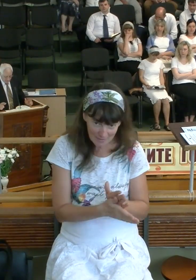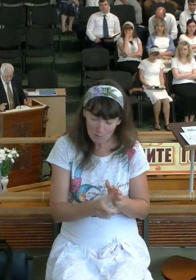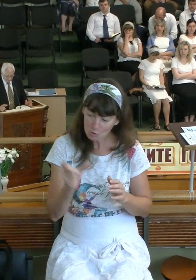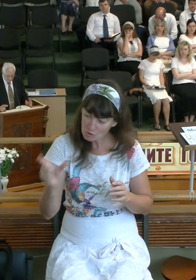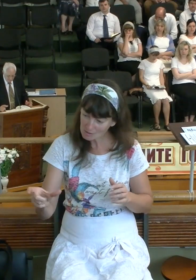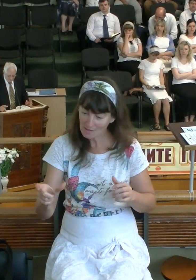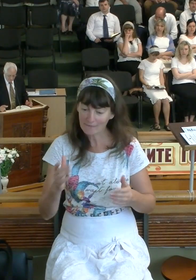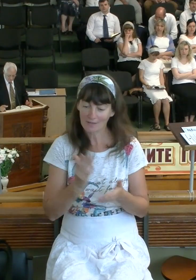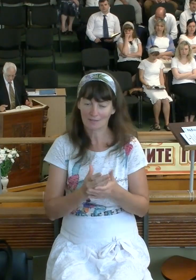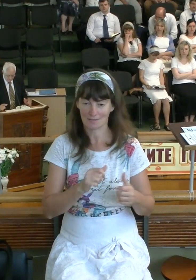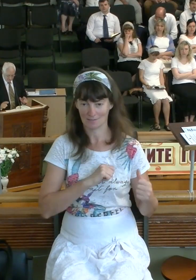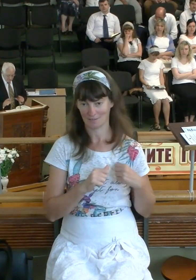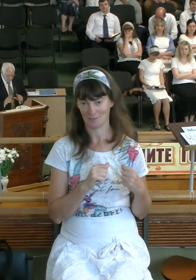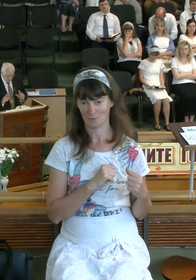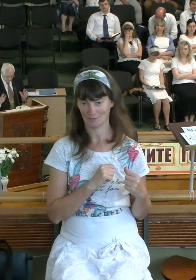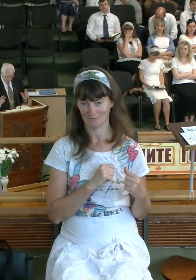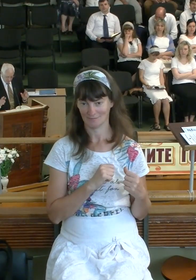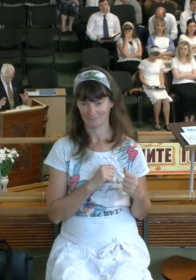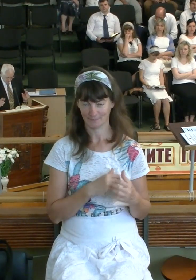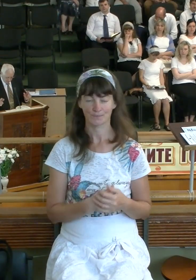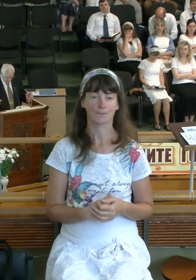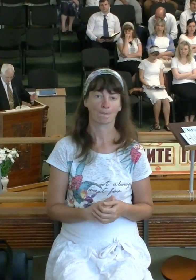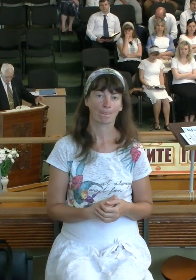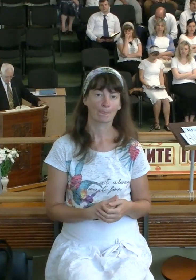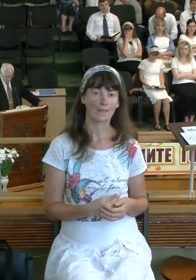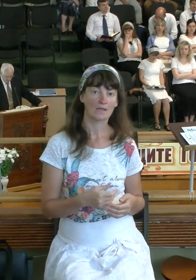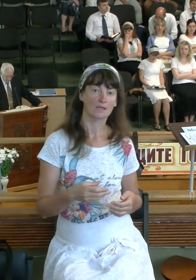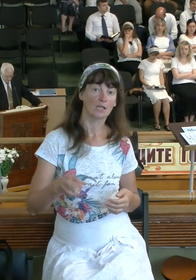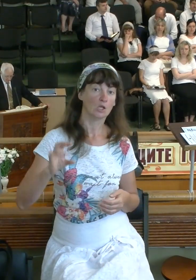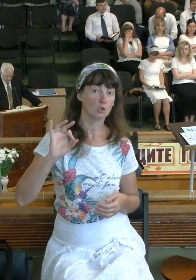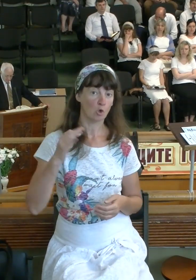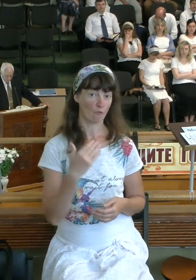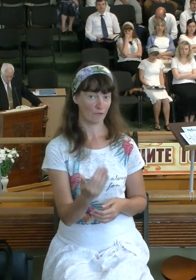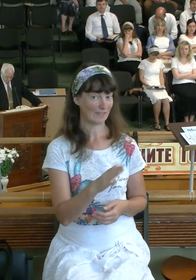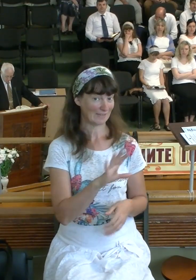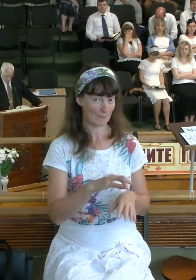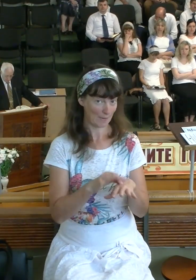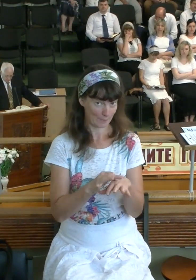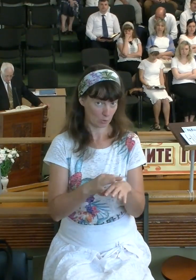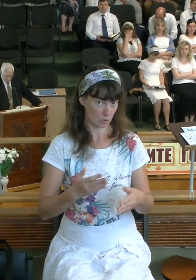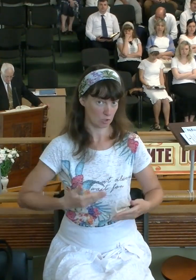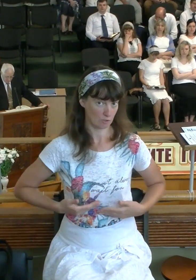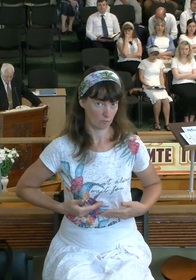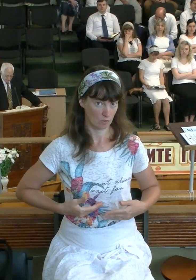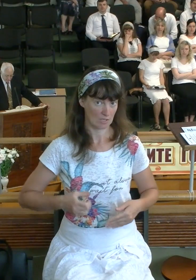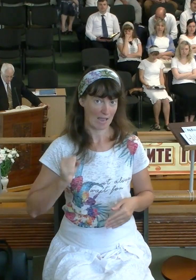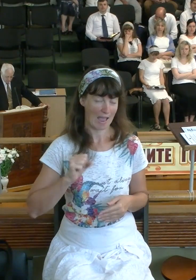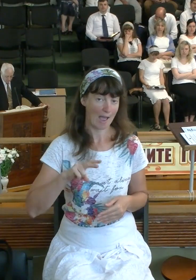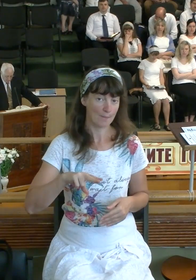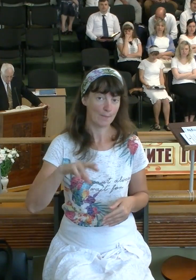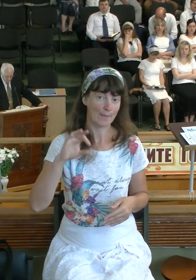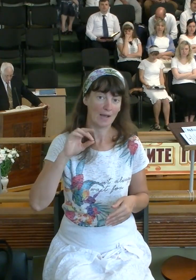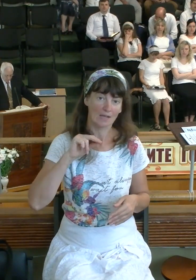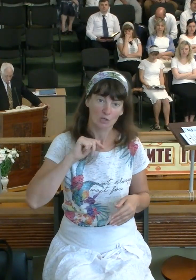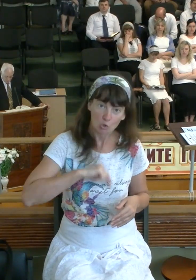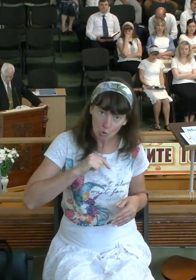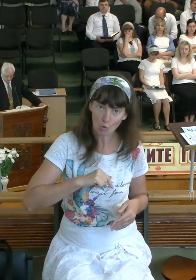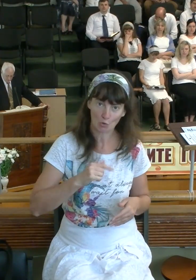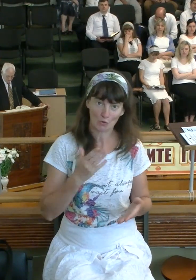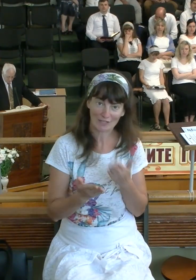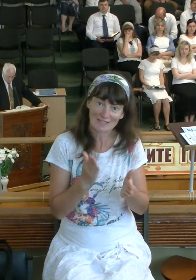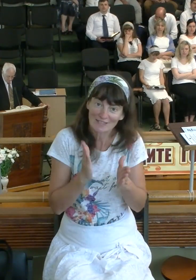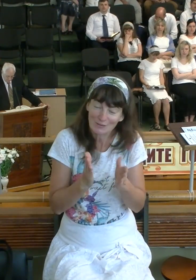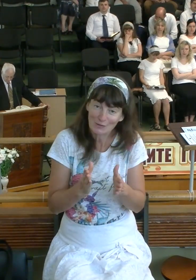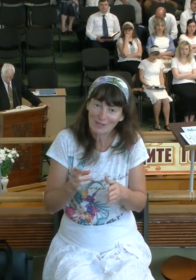«Но вы не по плоти живете, а по духу, если только Дух